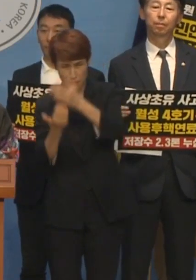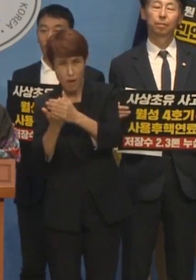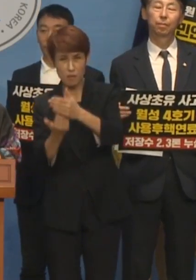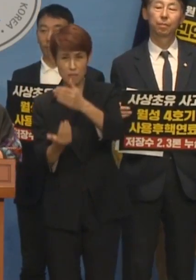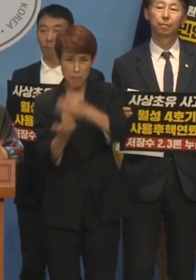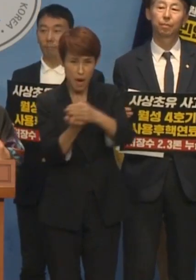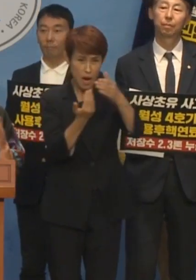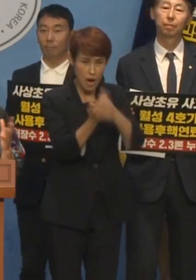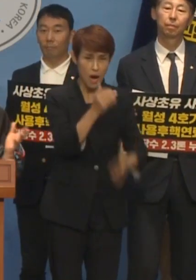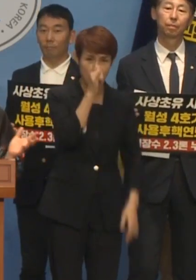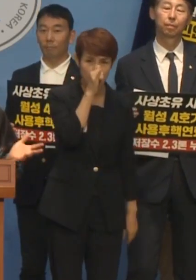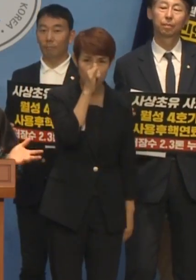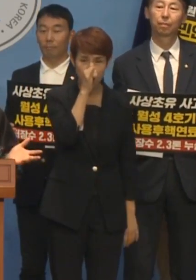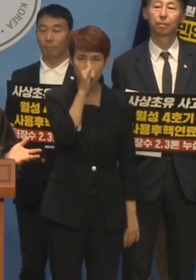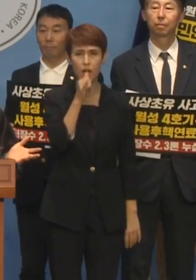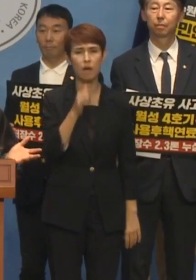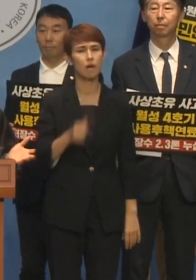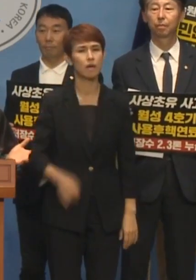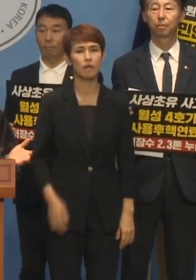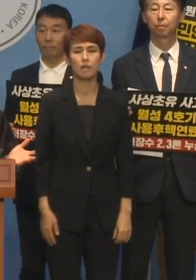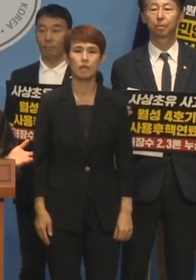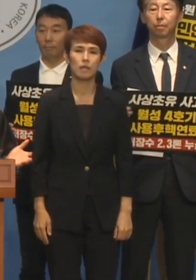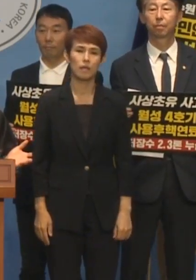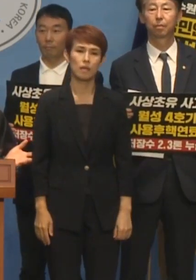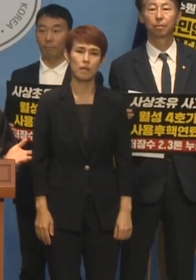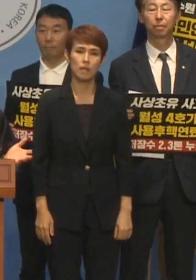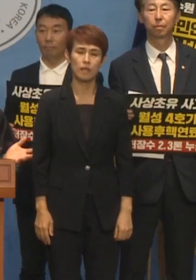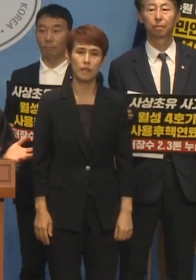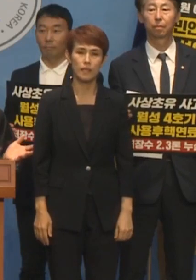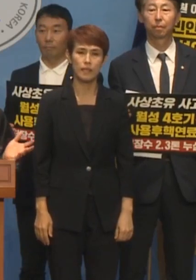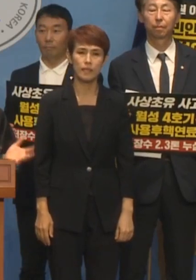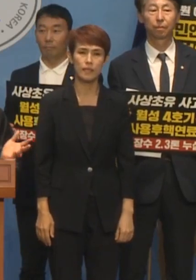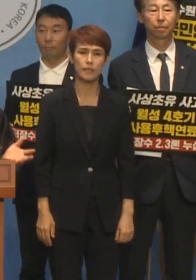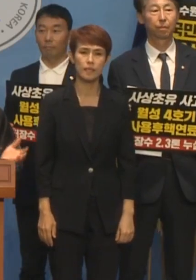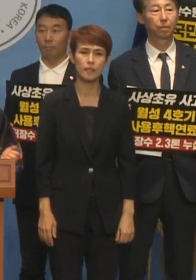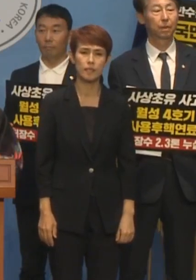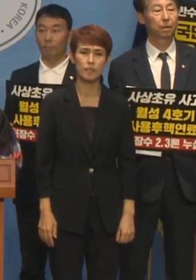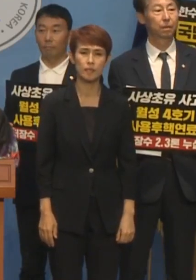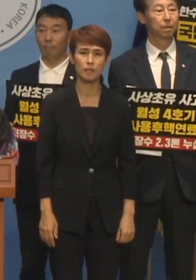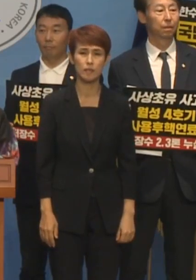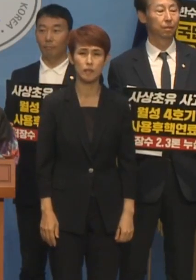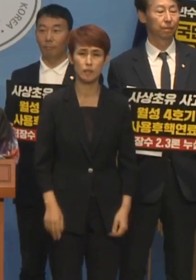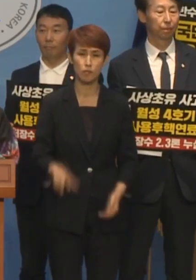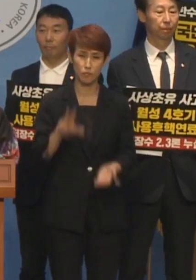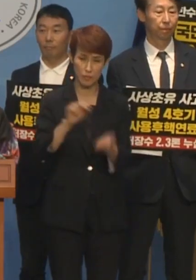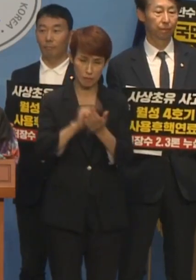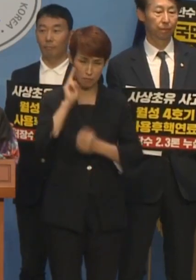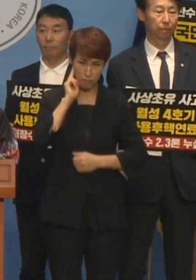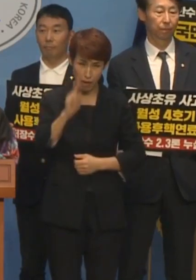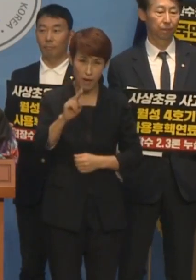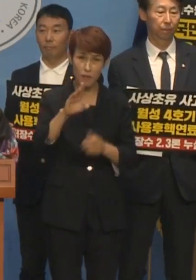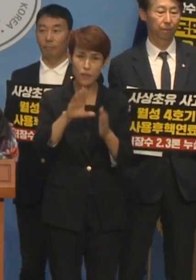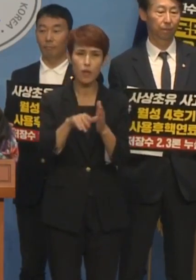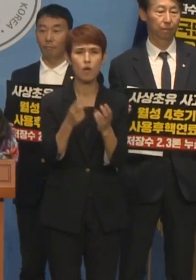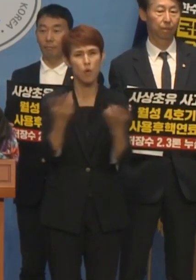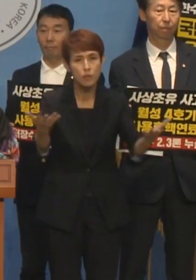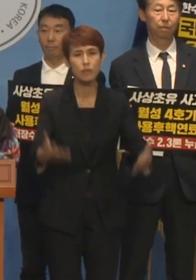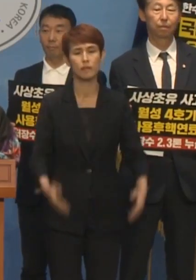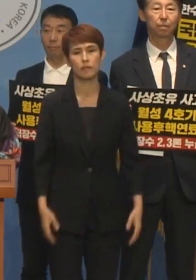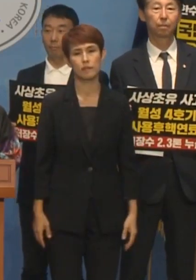보면 정말 사람이 어떻게 할 수 없는 일에 부딪힐 때는 어떻게 하실